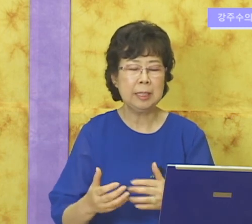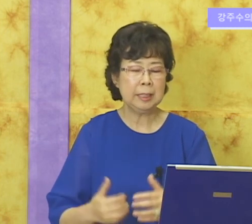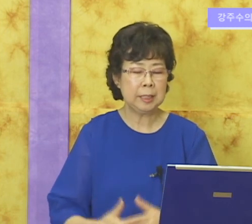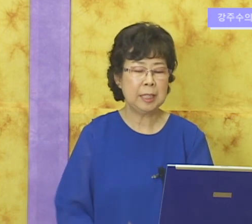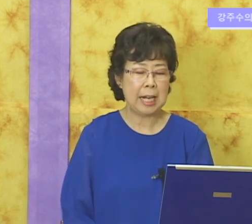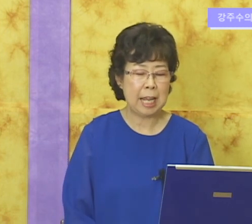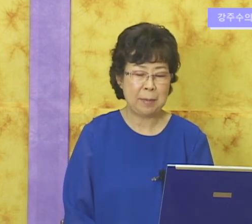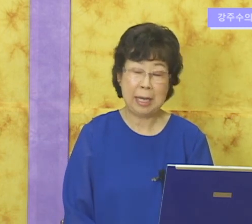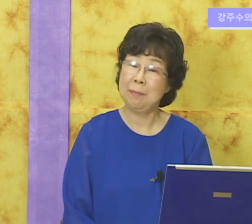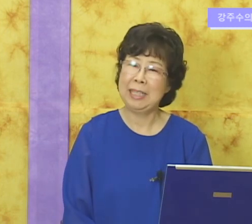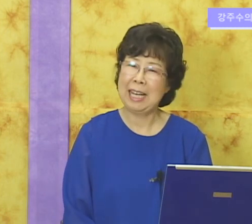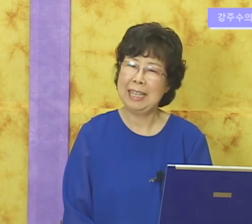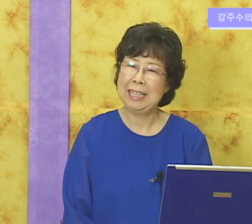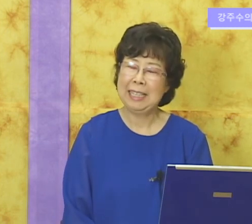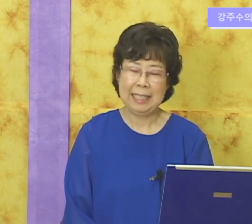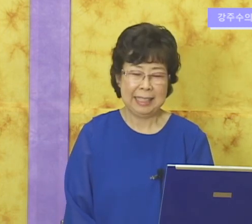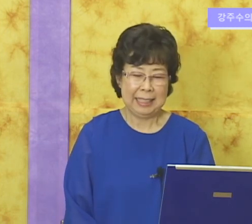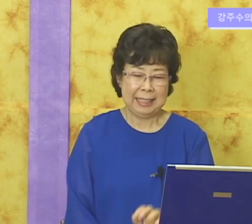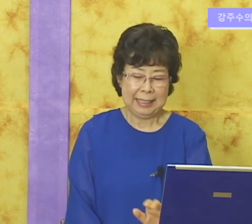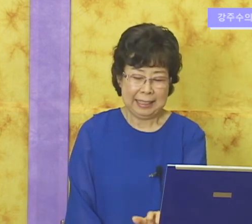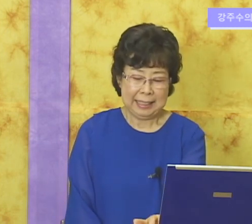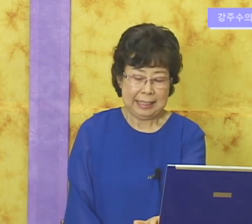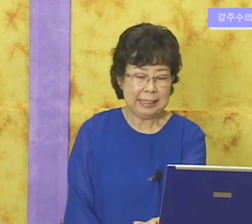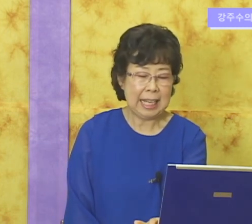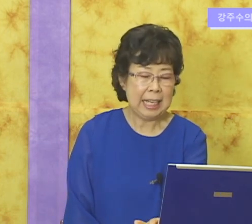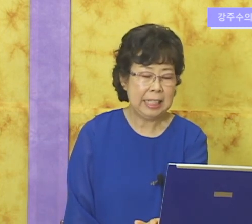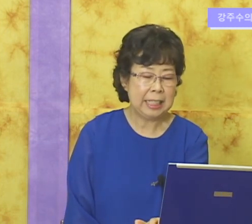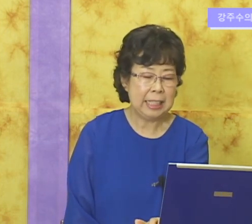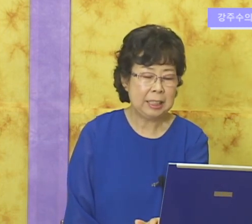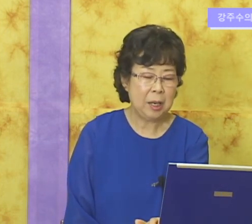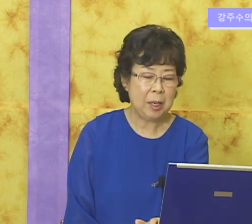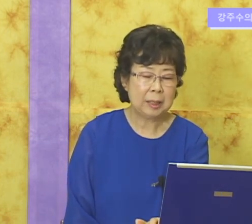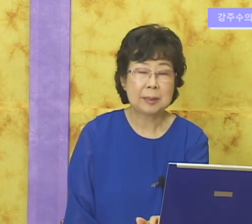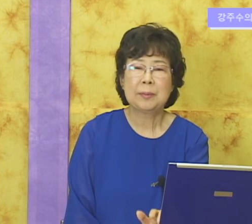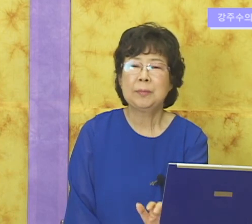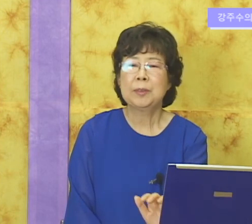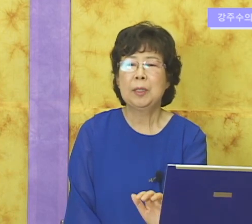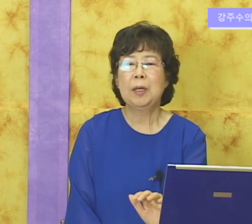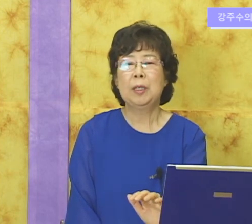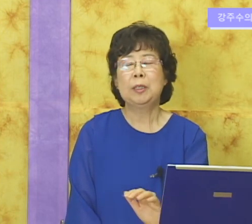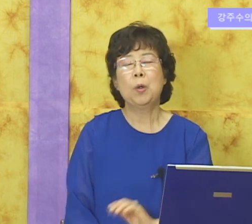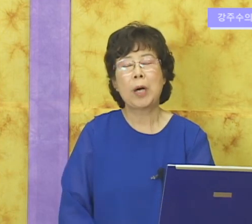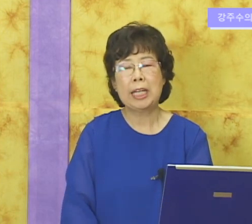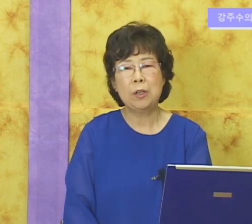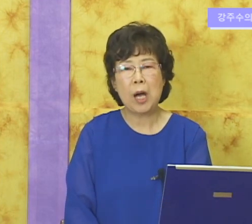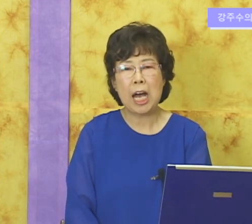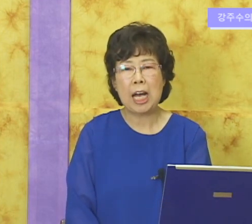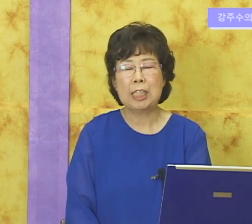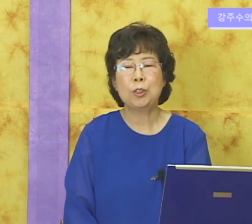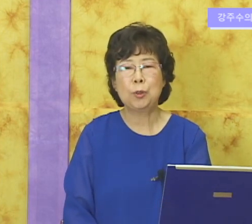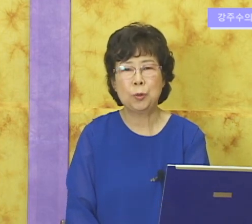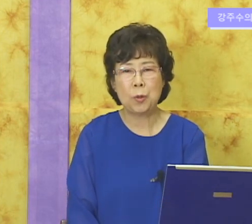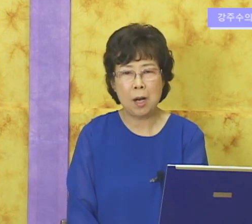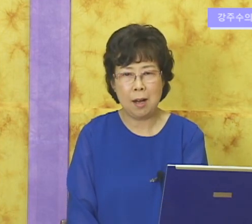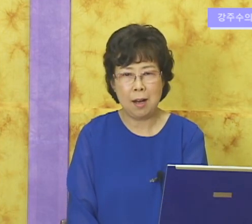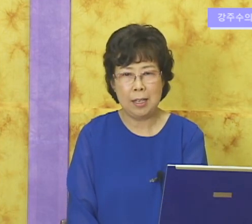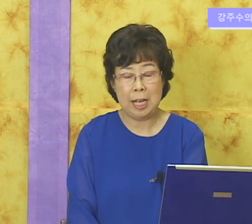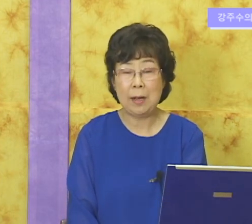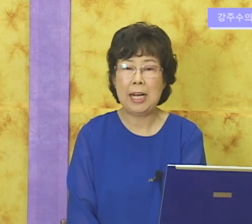뜻을 전달해야만 합니다. 자, 이렇게 해서 농아인과